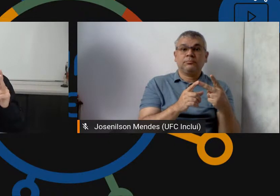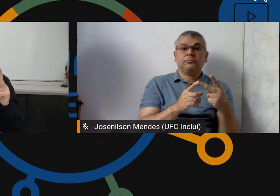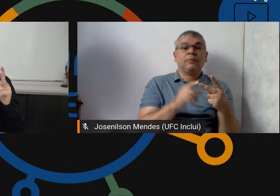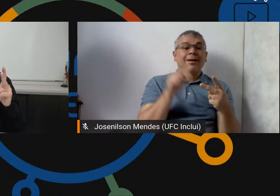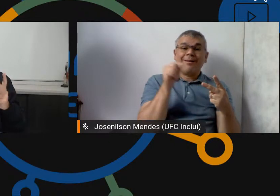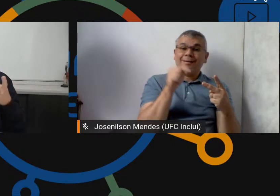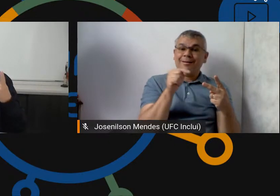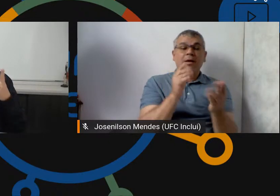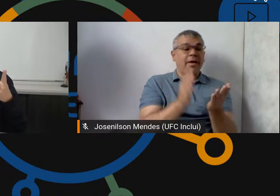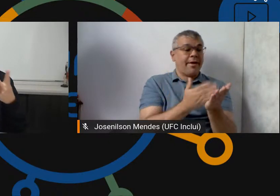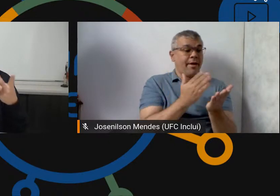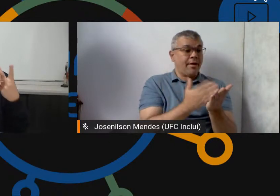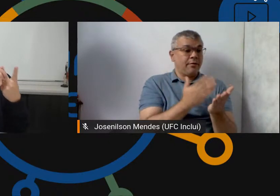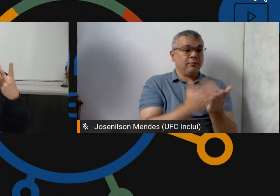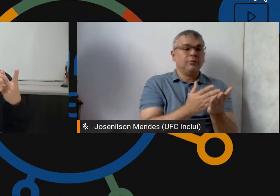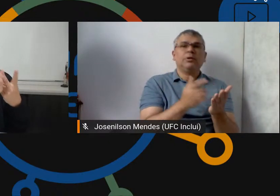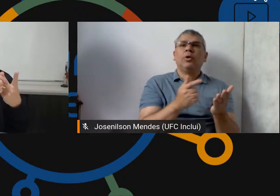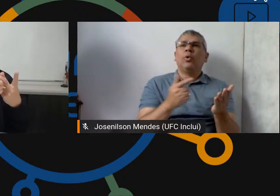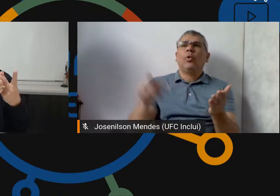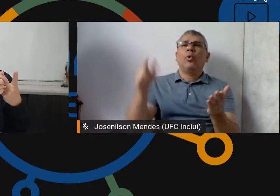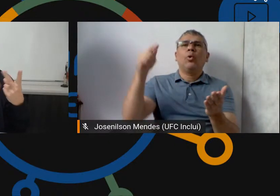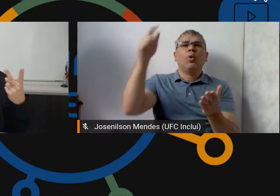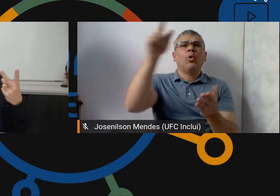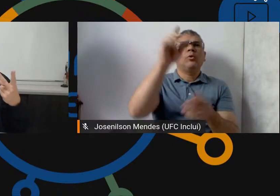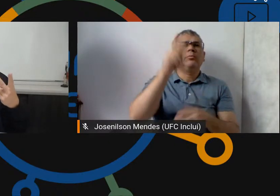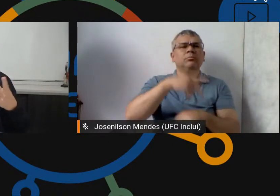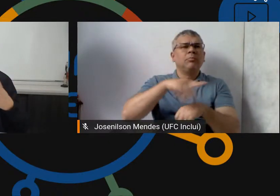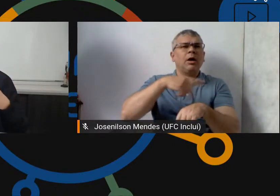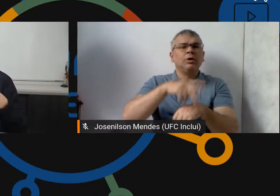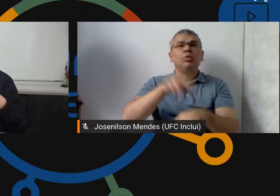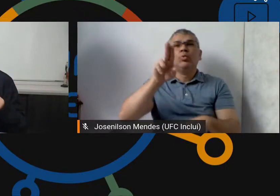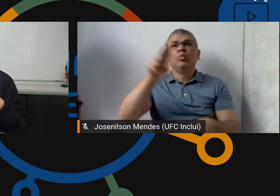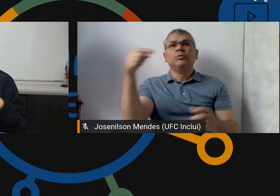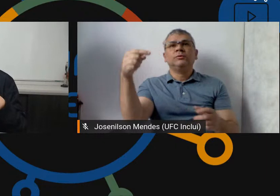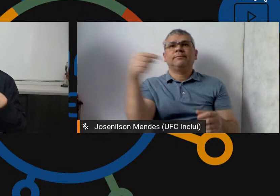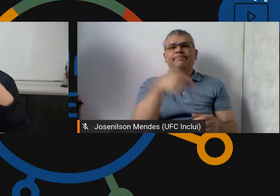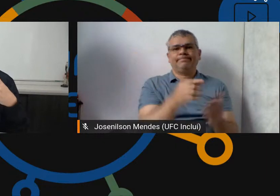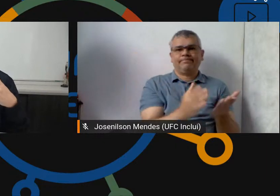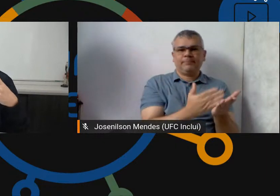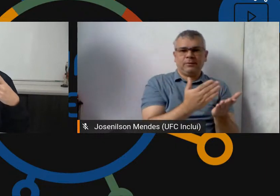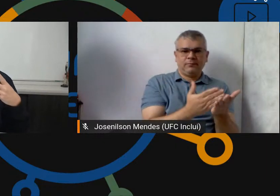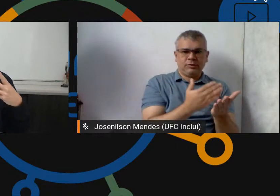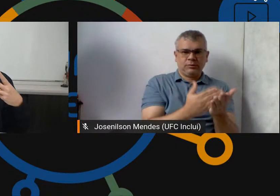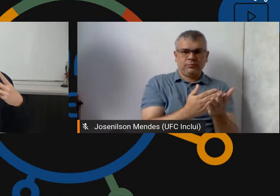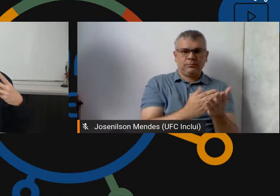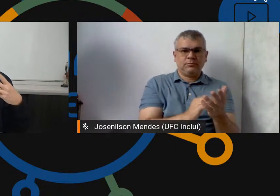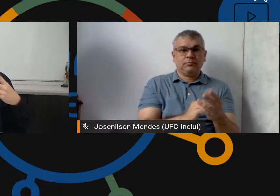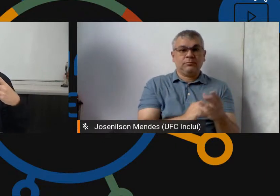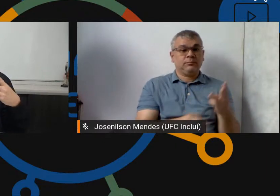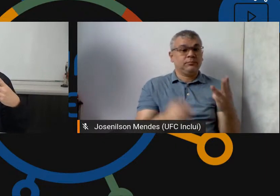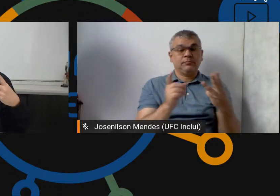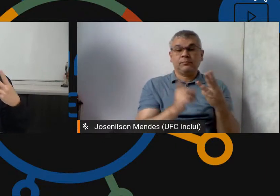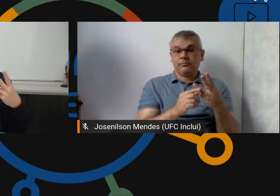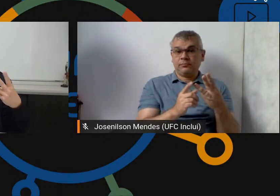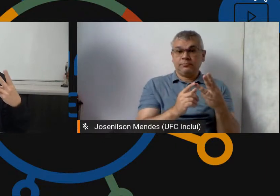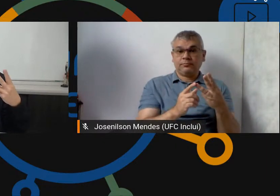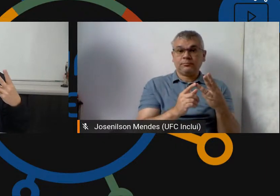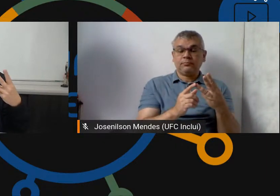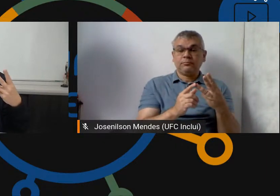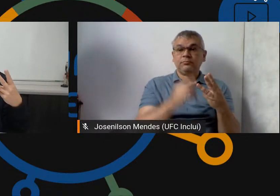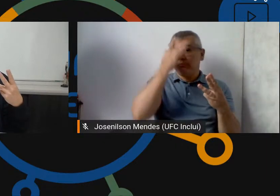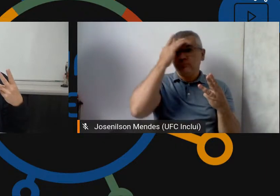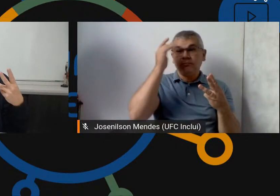por cientistas de vários países. E pesquisadores de bom nível na sua